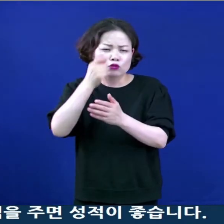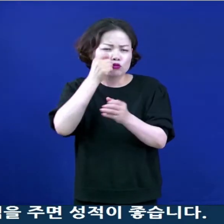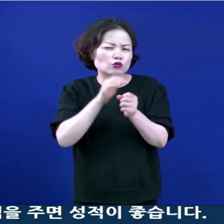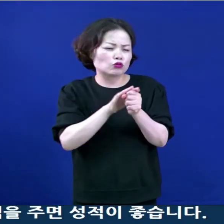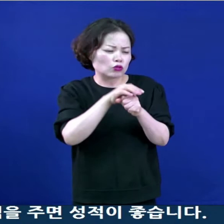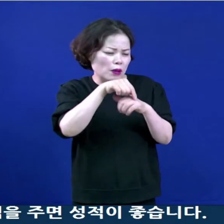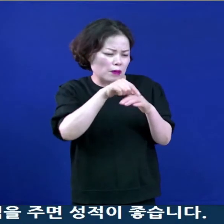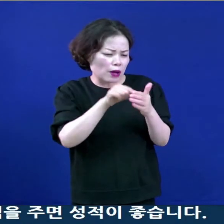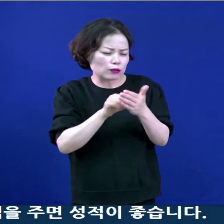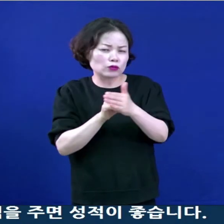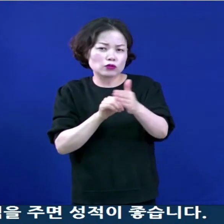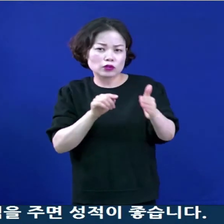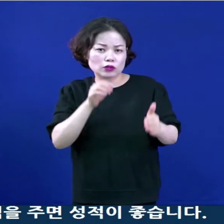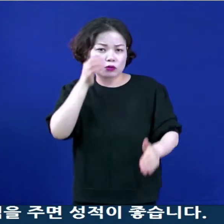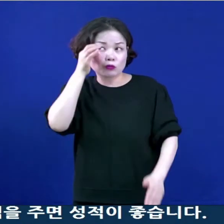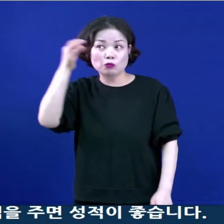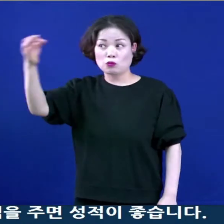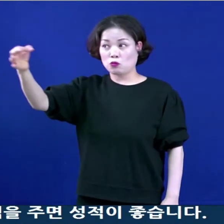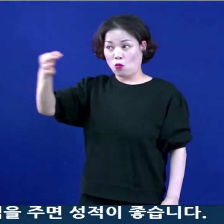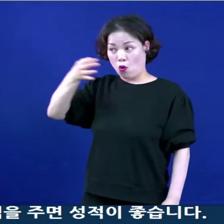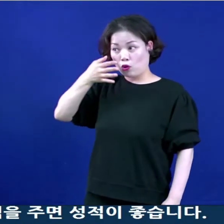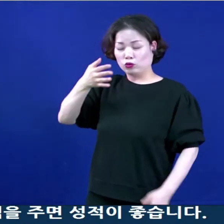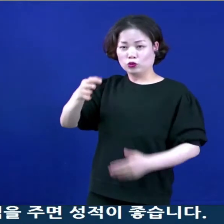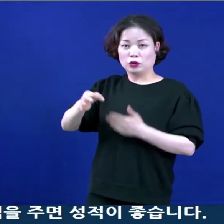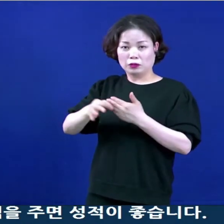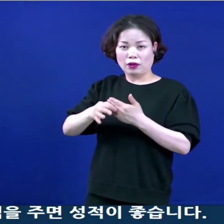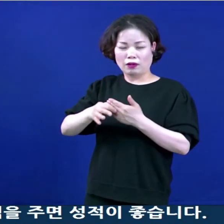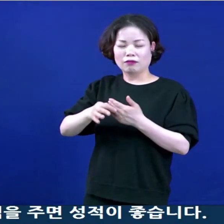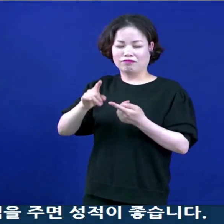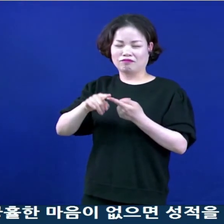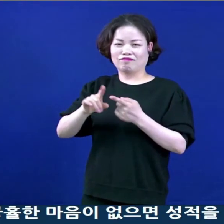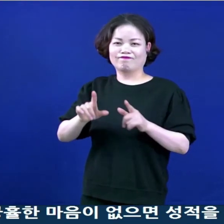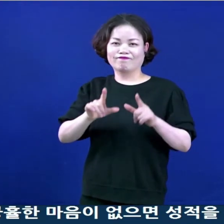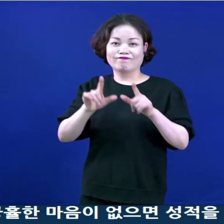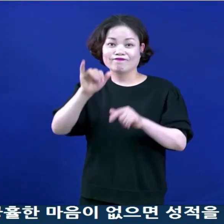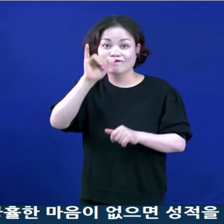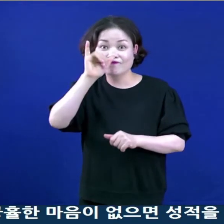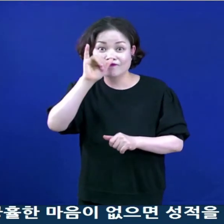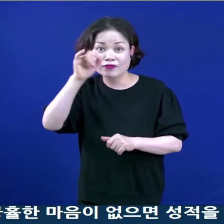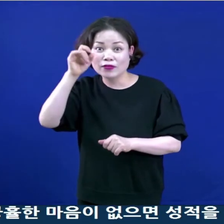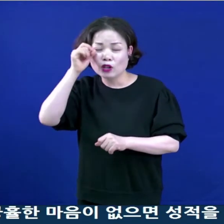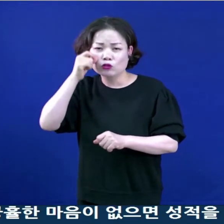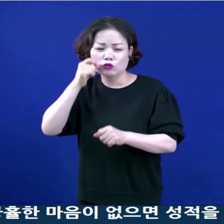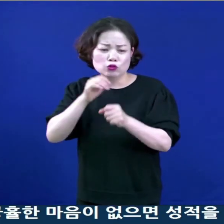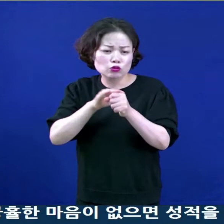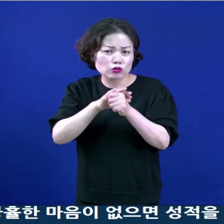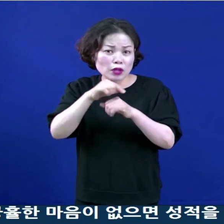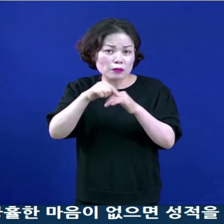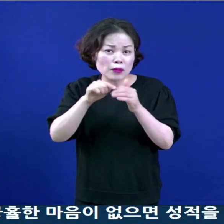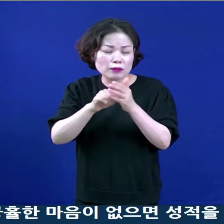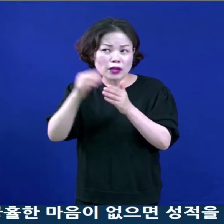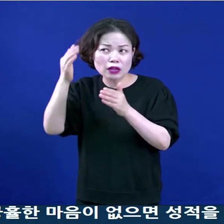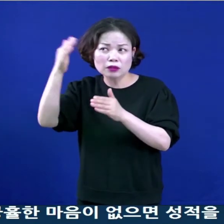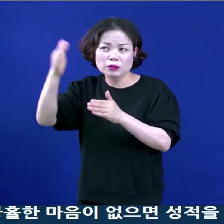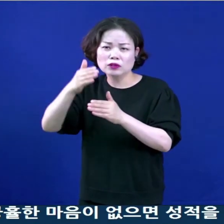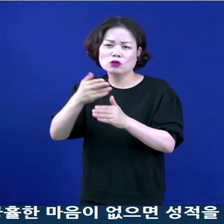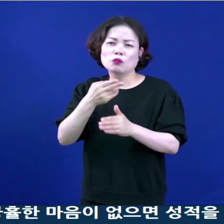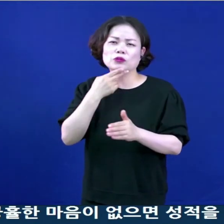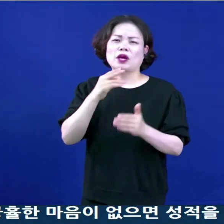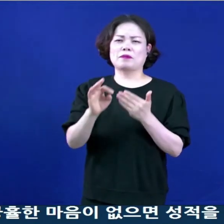긍휼의 마음으로 우리를 봐주시면 우리가 그런 대로 살아갈 수 있는데, 그 긍휼의 마음이 하나님께로부터